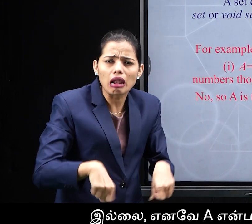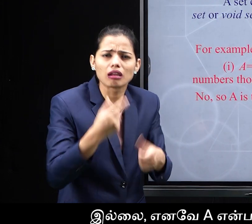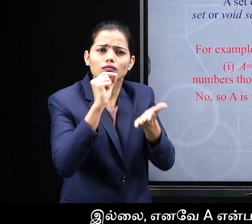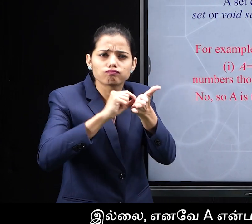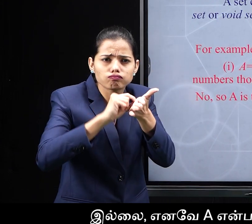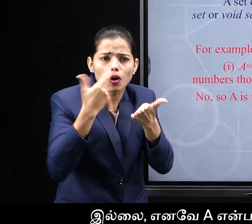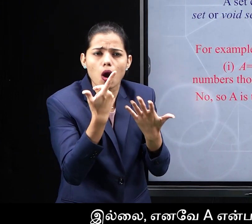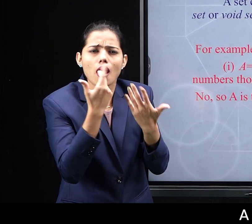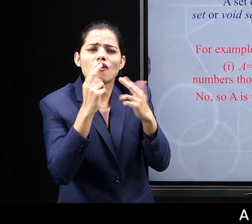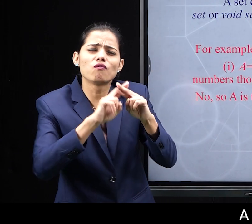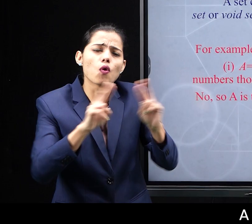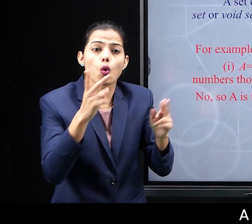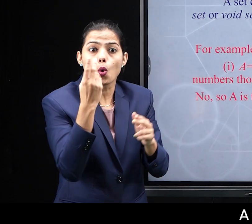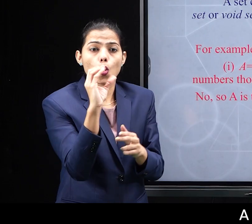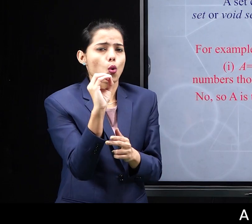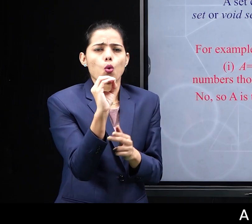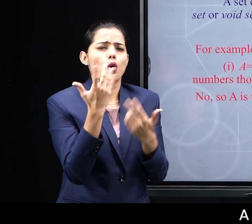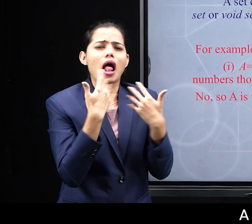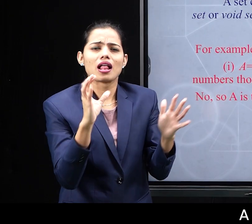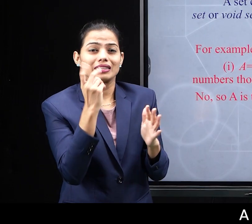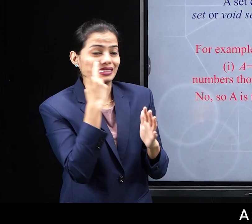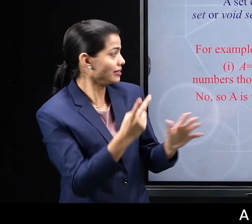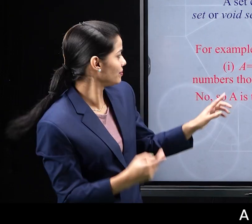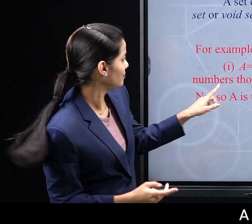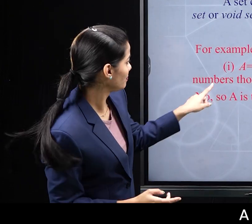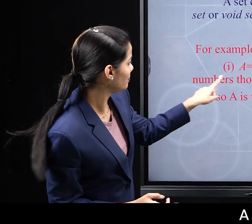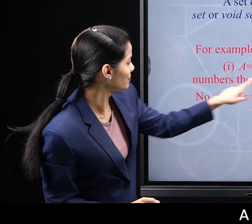என எழுதலாம். ஏ ஈடு சுருள் அடைப்புக்குறி அல்லது டீட்டா.